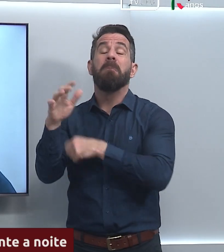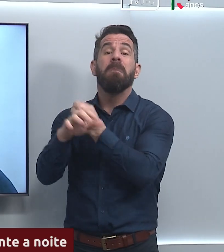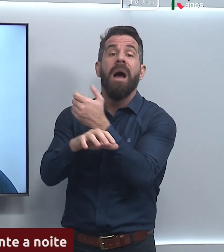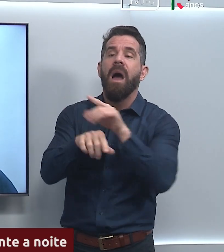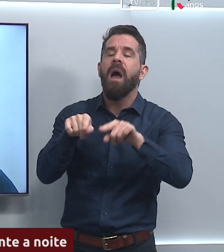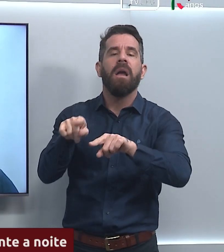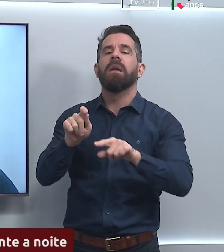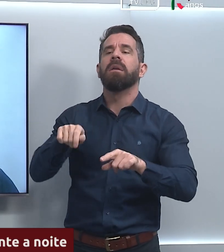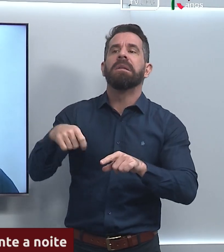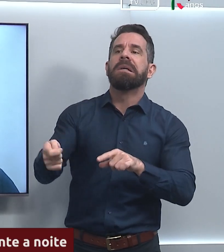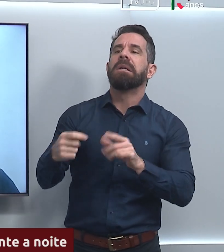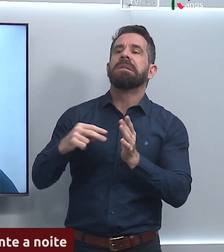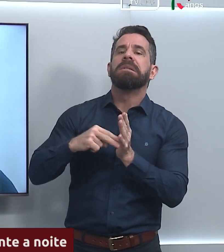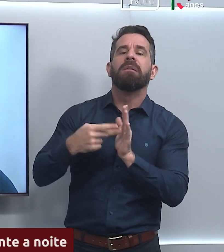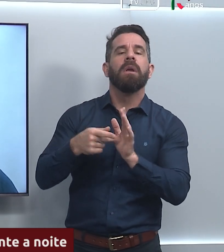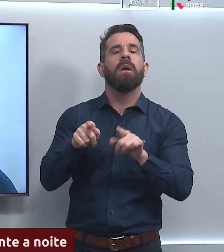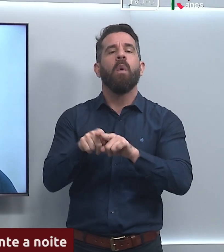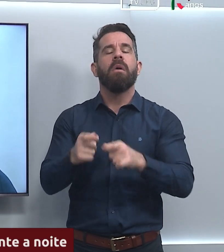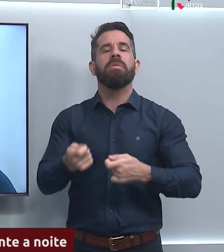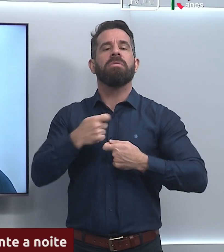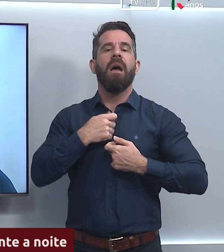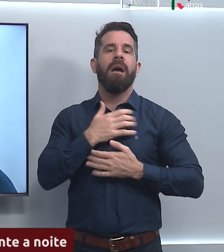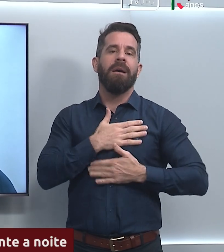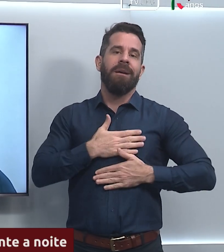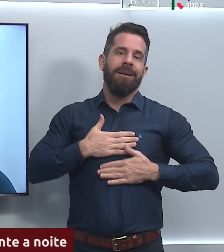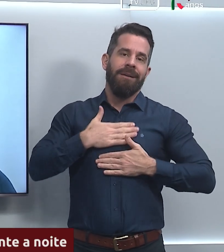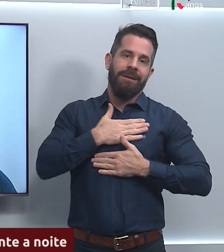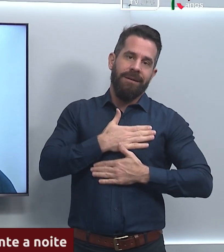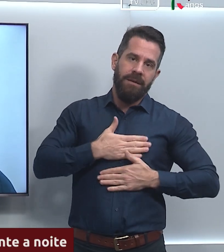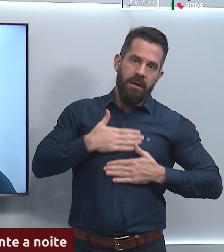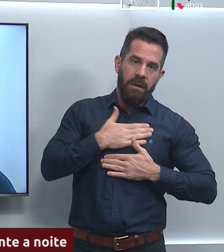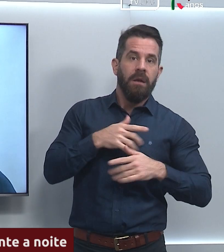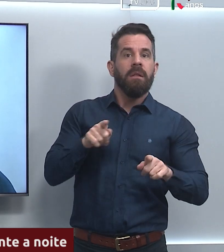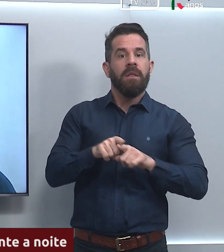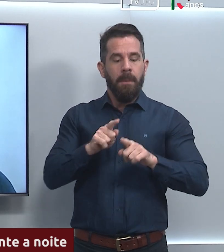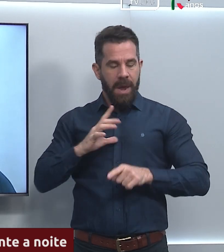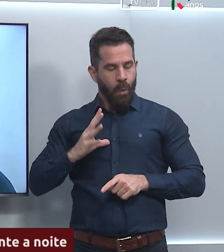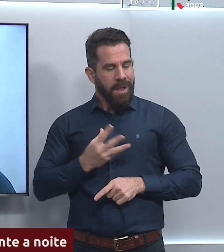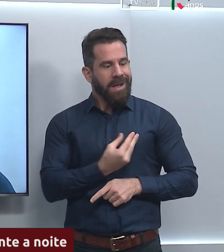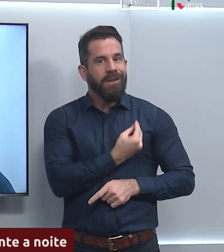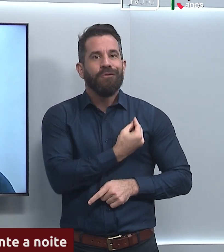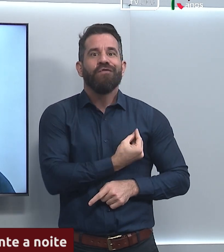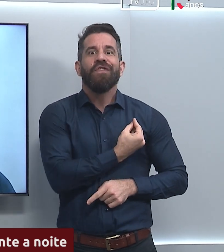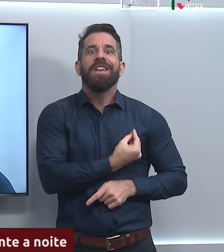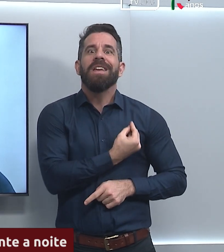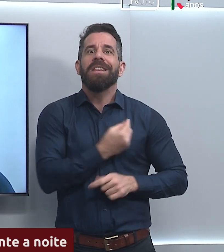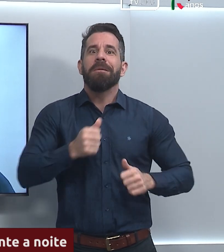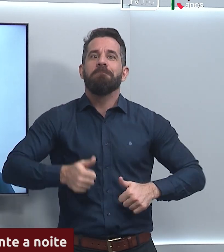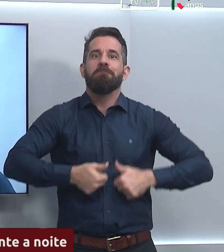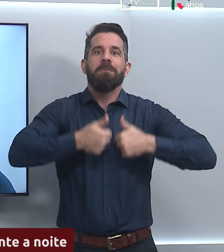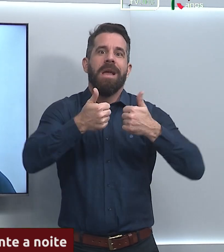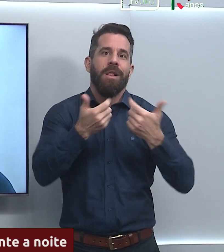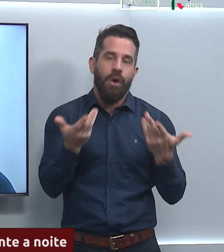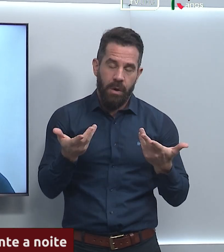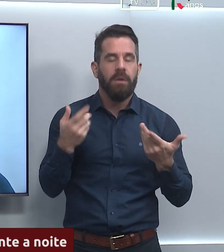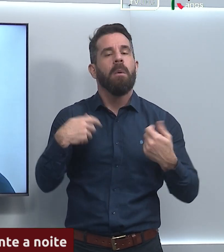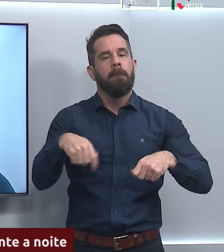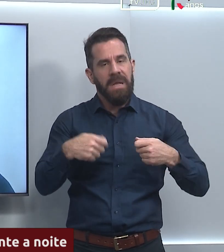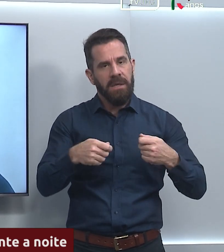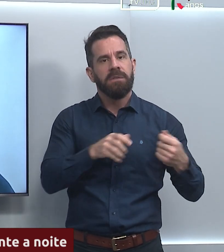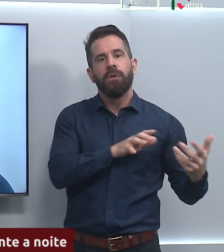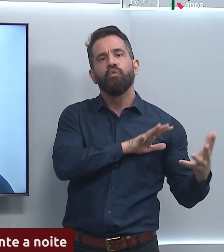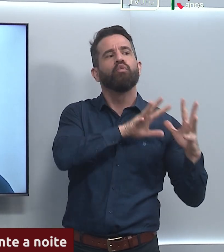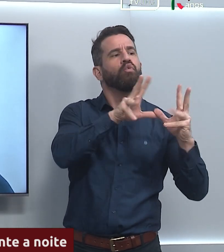para o lazer e para a melhoria da qualidade de vida. E ele deve ser acessível a todas as